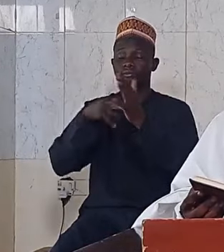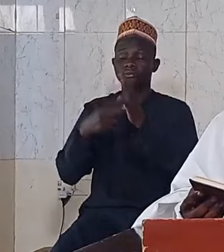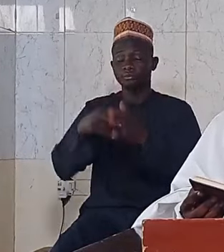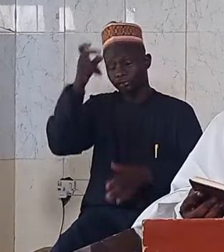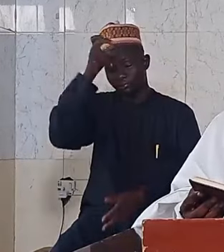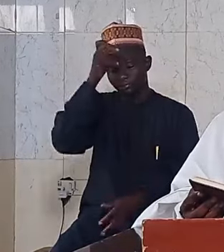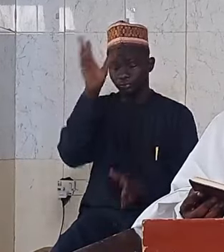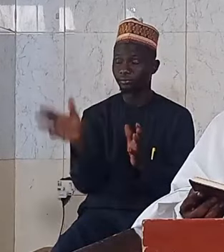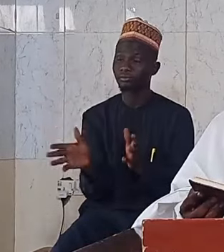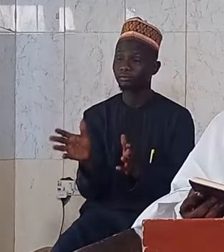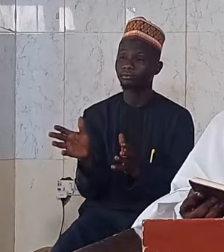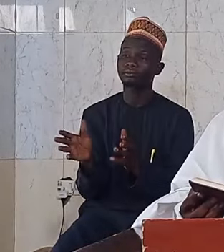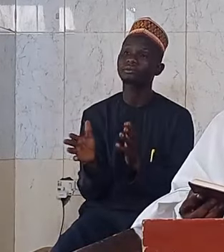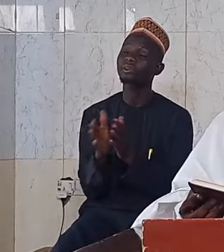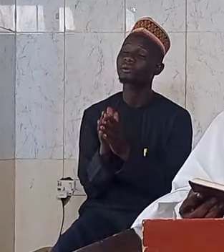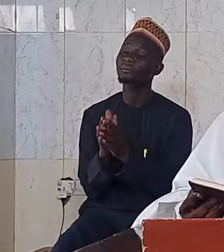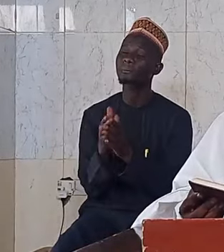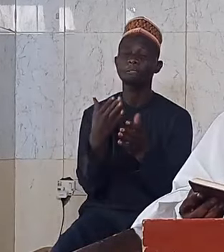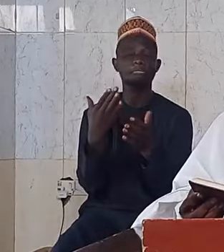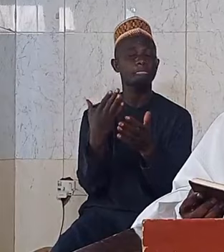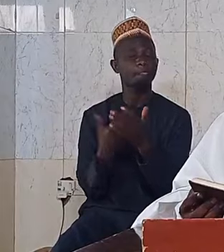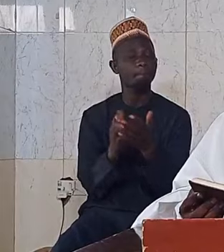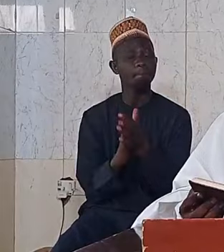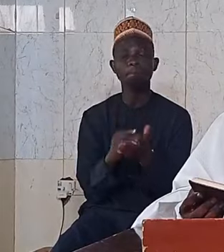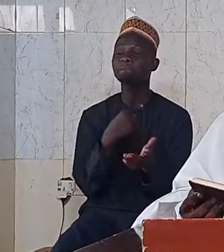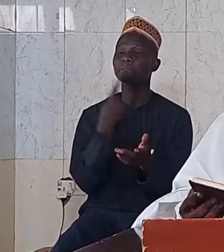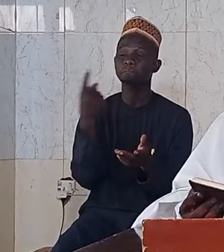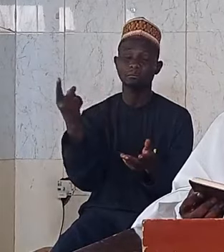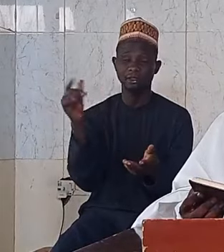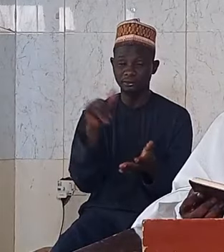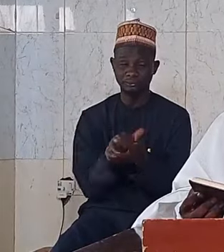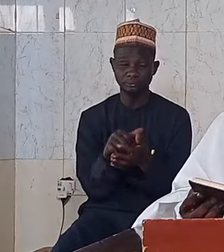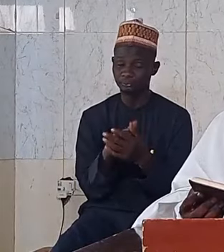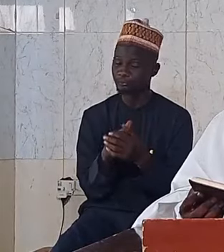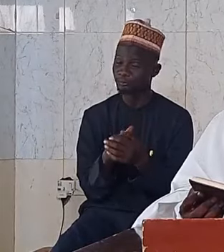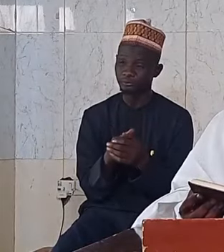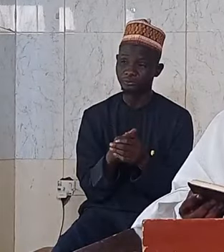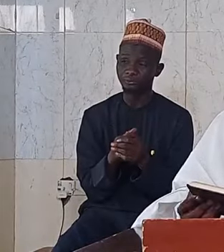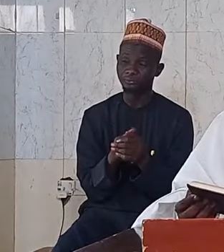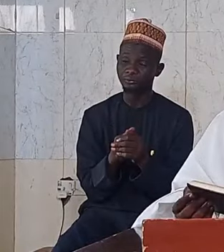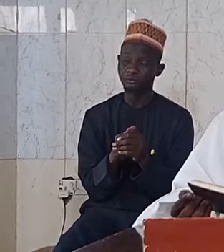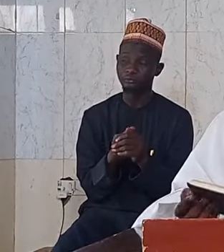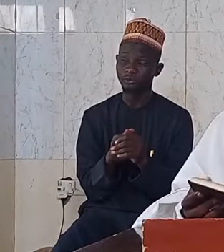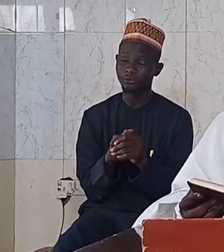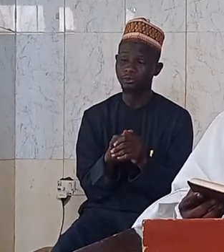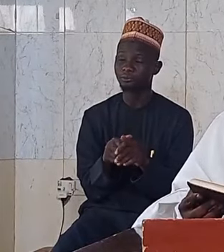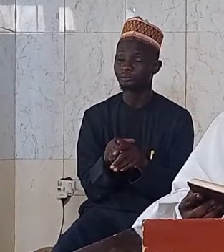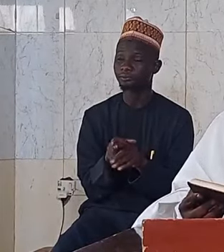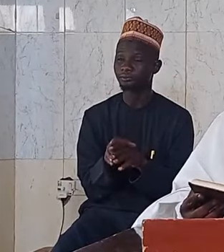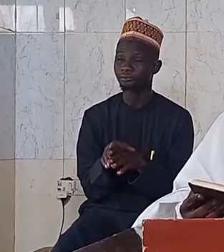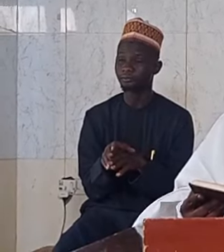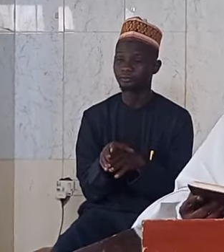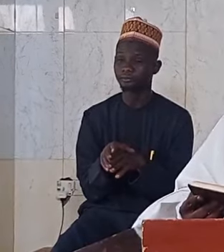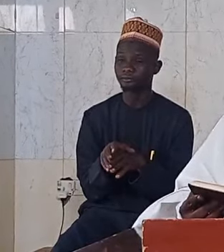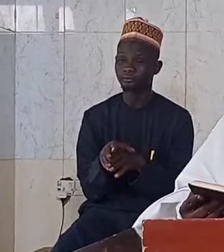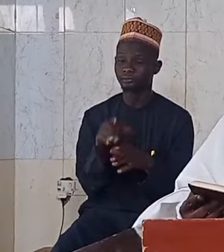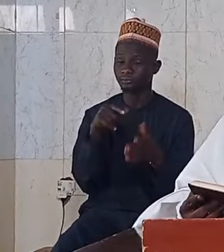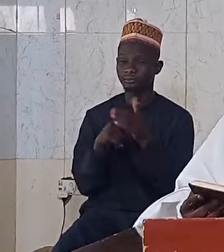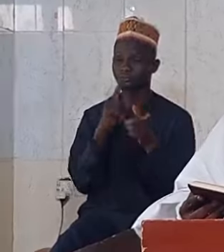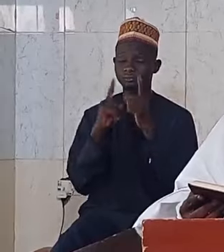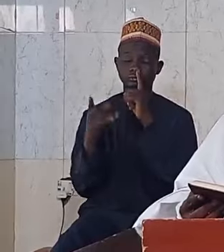shaydan malam sa'adi yake cewa wa fi dhimni dhalika iddatu fawaid a wannan maganar